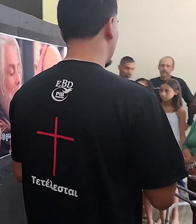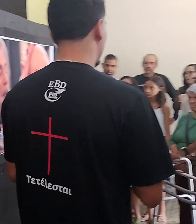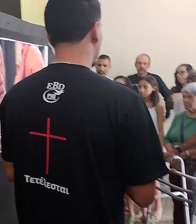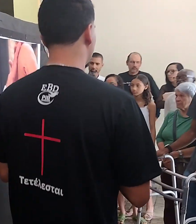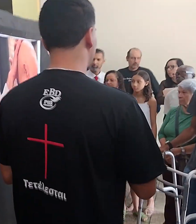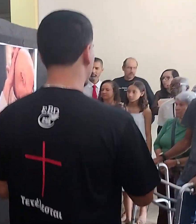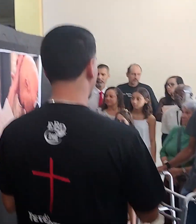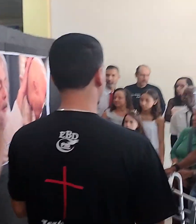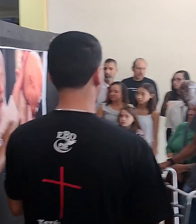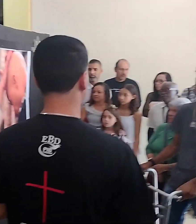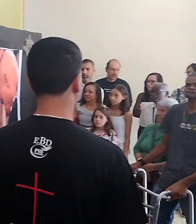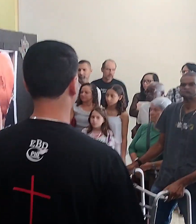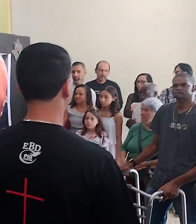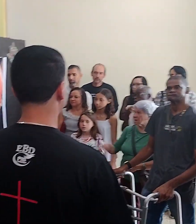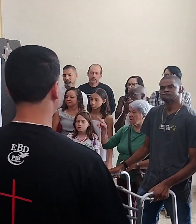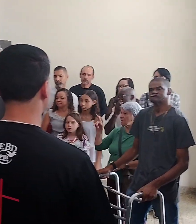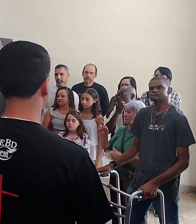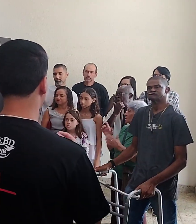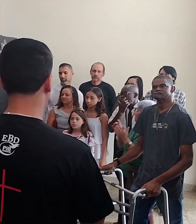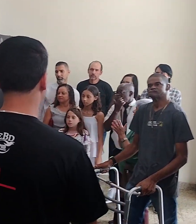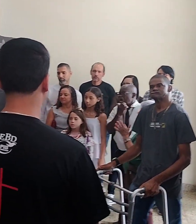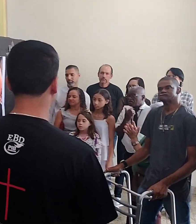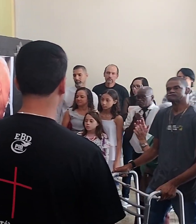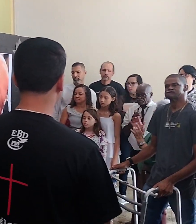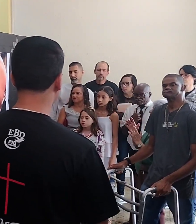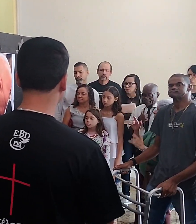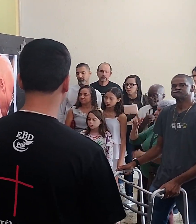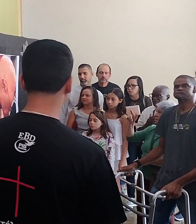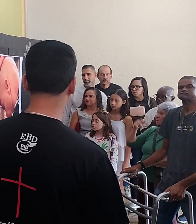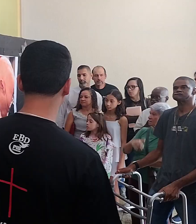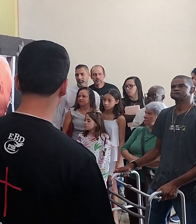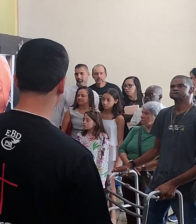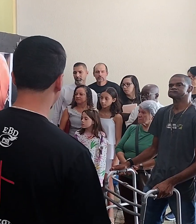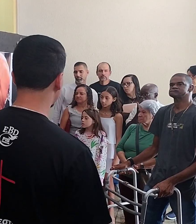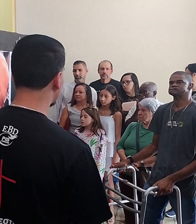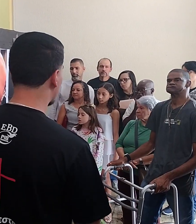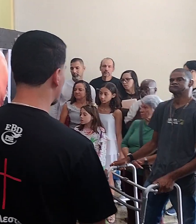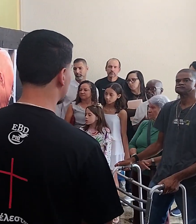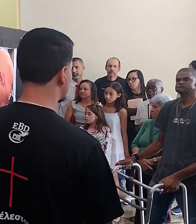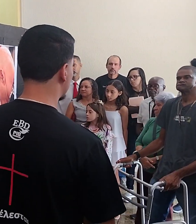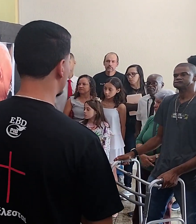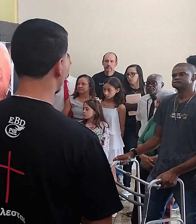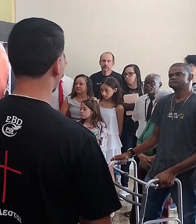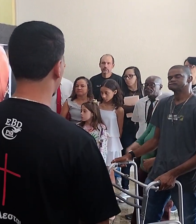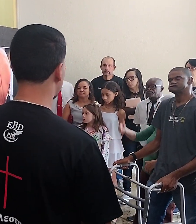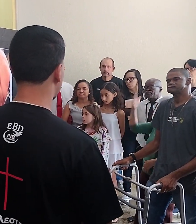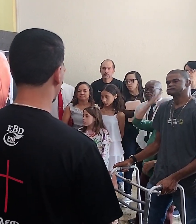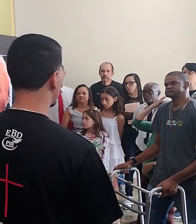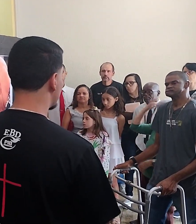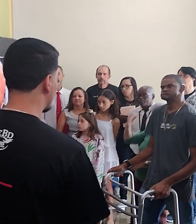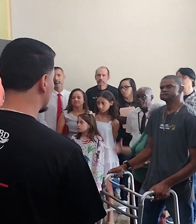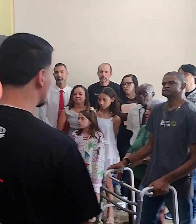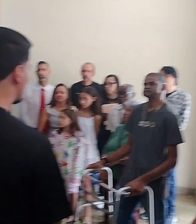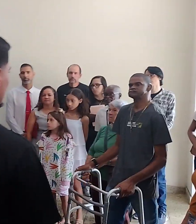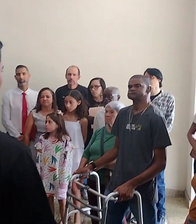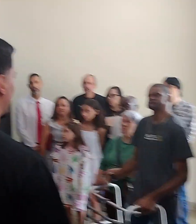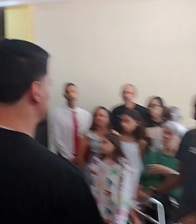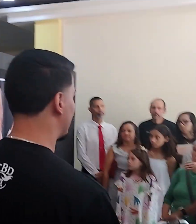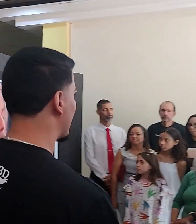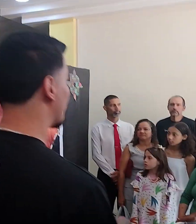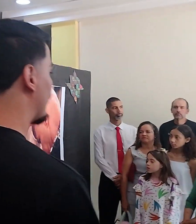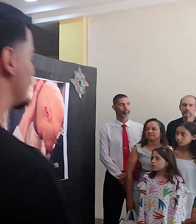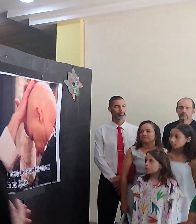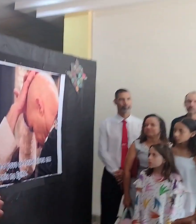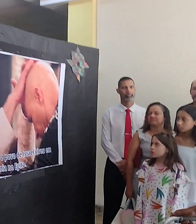povo hebreu chega no Egito, através de Jacó e a sua família. Eles ficam ali na cidade de Gósen, cultivando